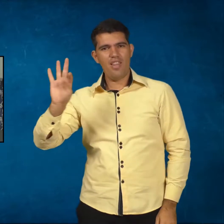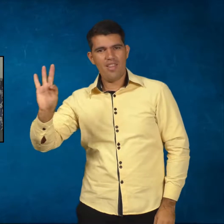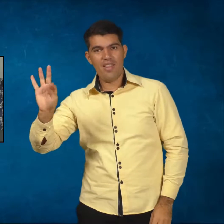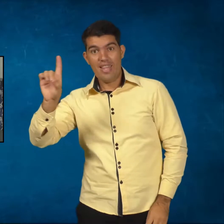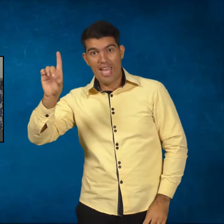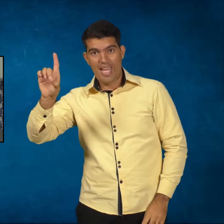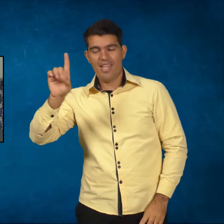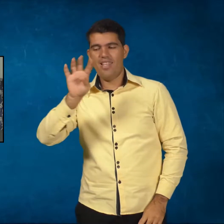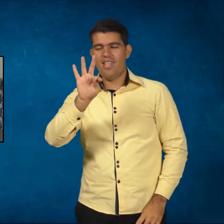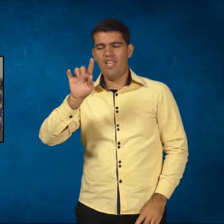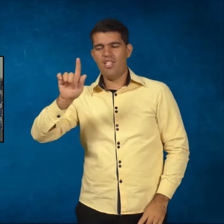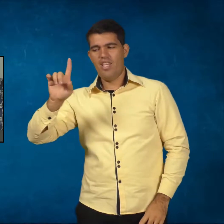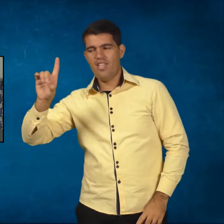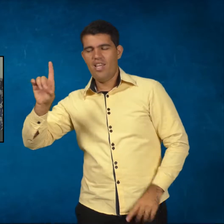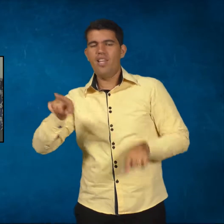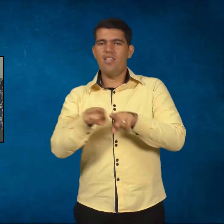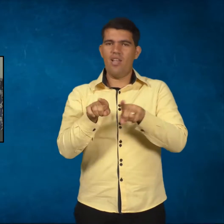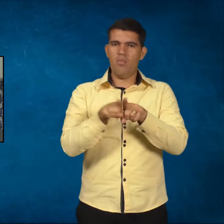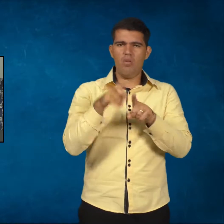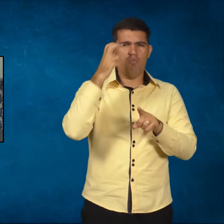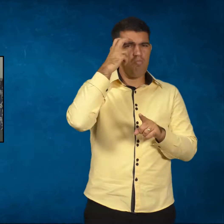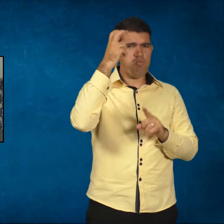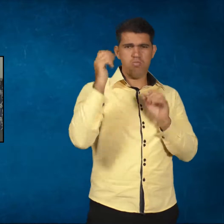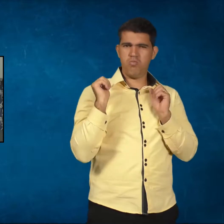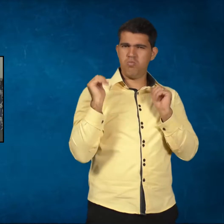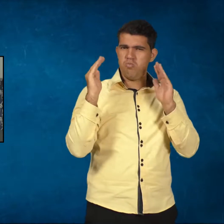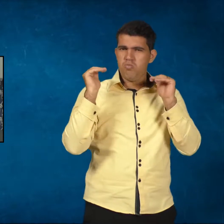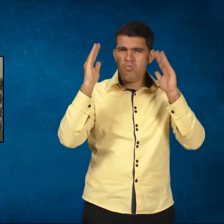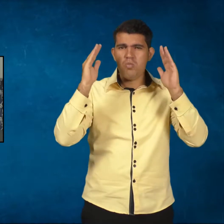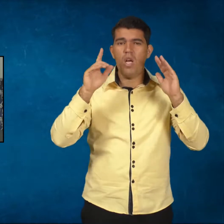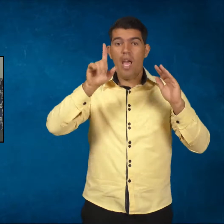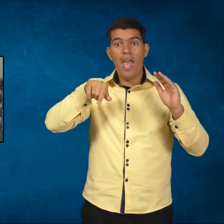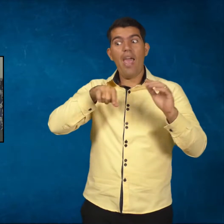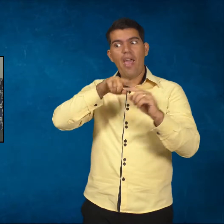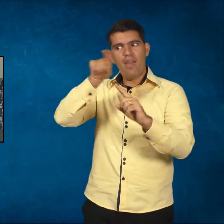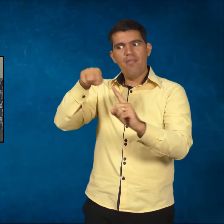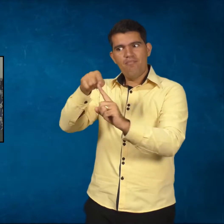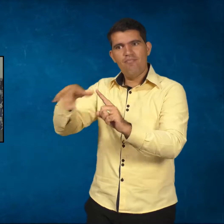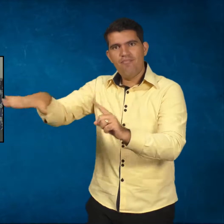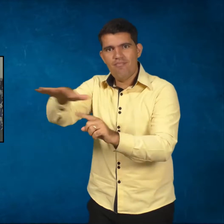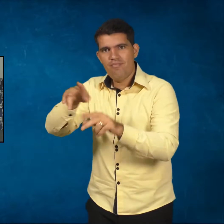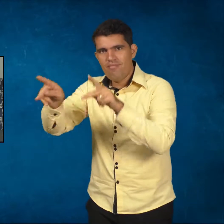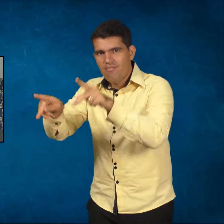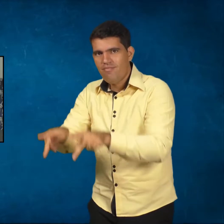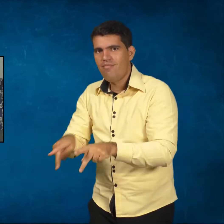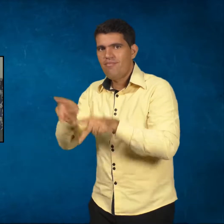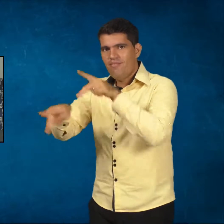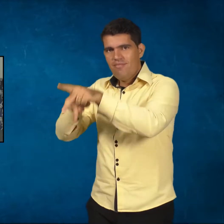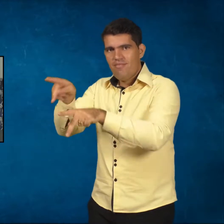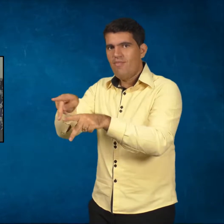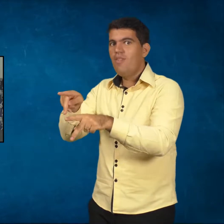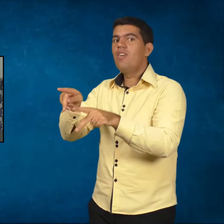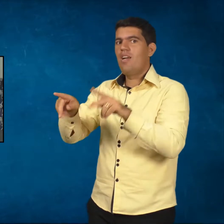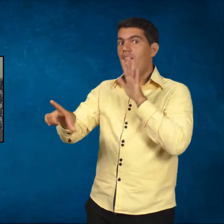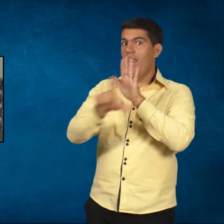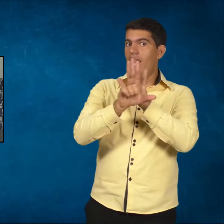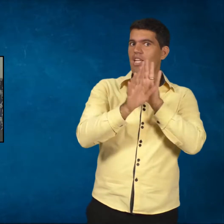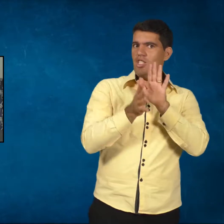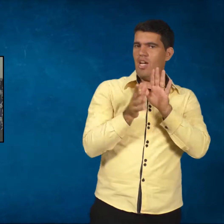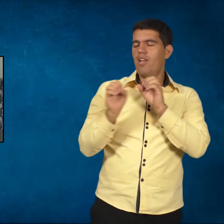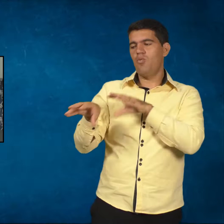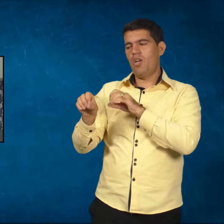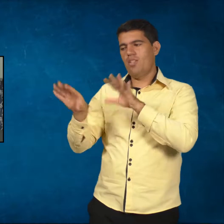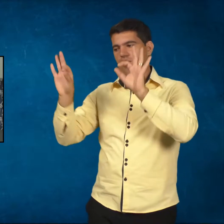desenvolvimento ou altas habilidades de superdotação, que é o público-alvo da educação especial determinado por lei no